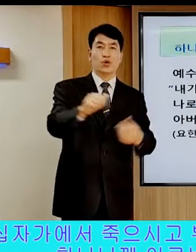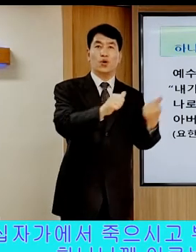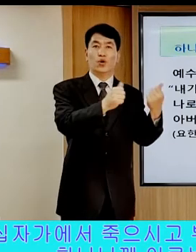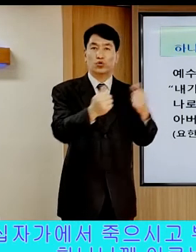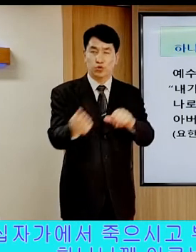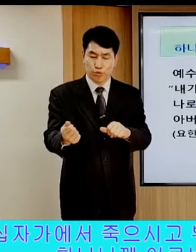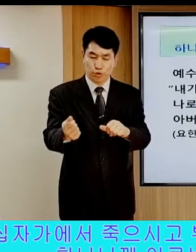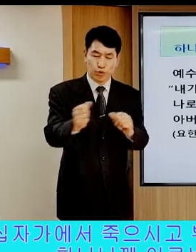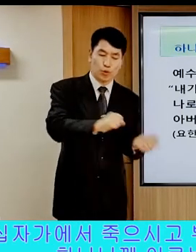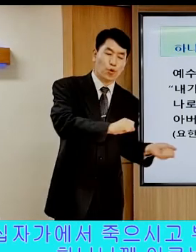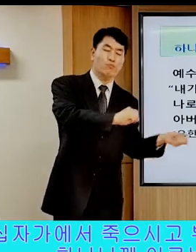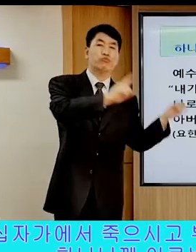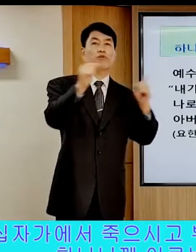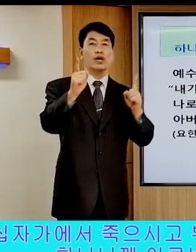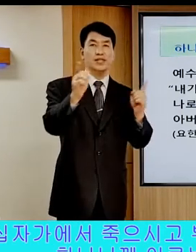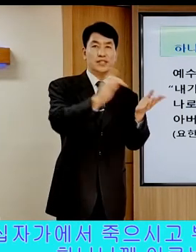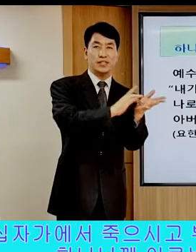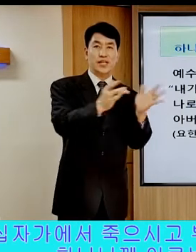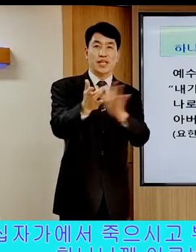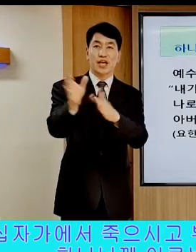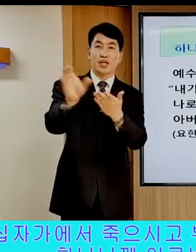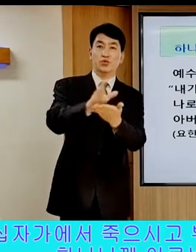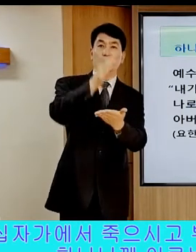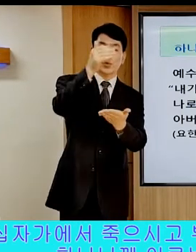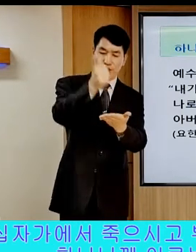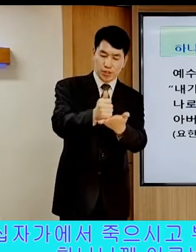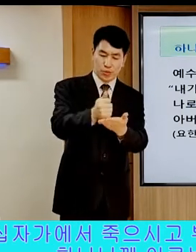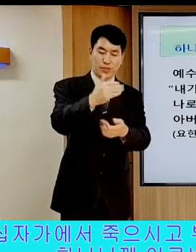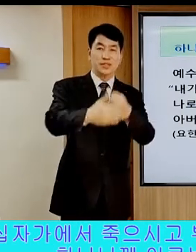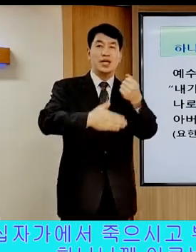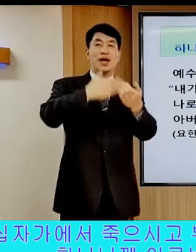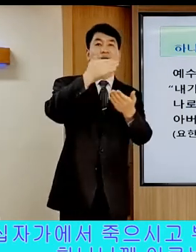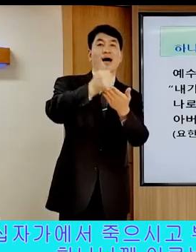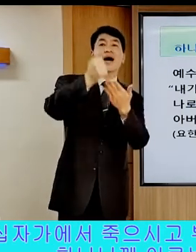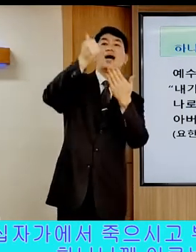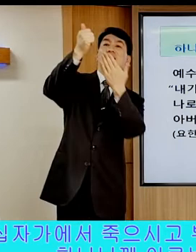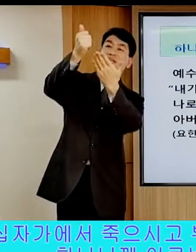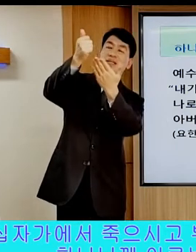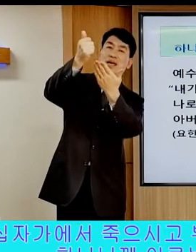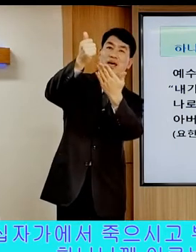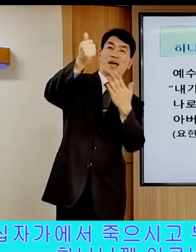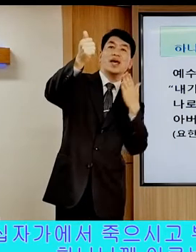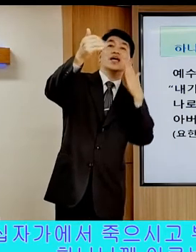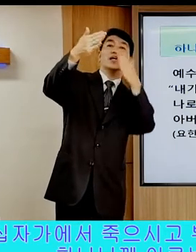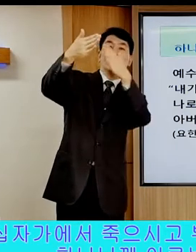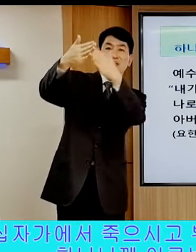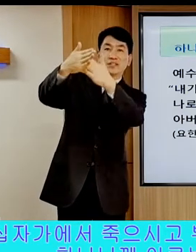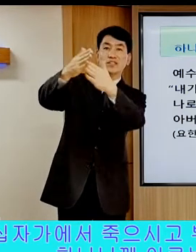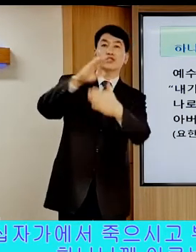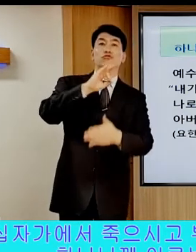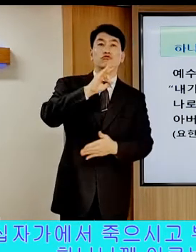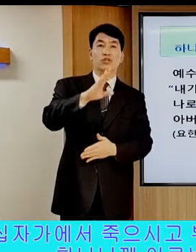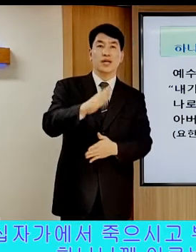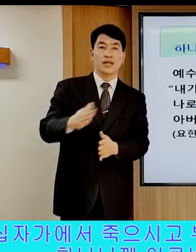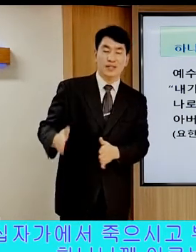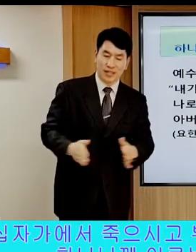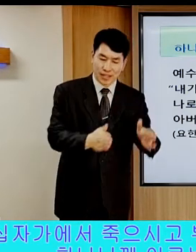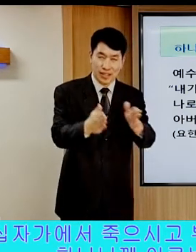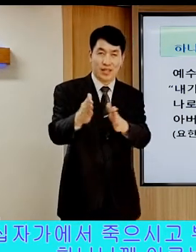십자가에서 죽으시고 부활하신 예수 그리스도는 하나님께 이르는 유일한